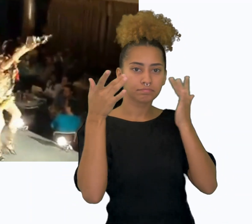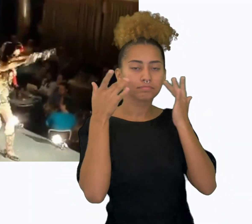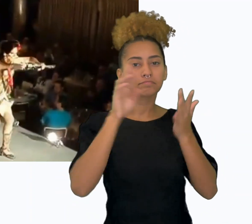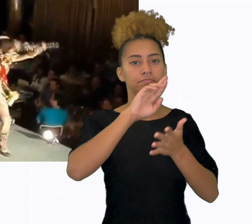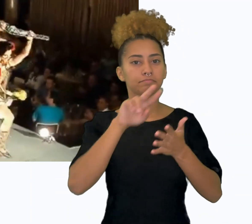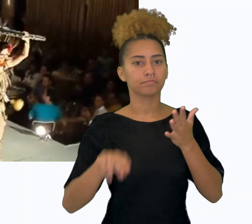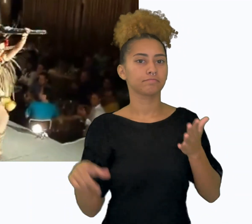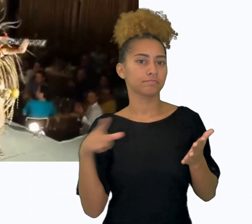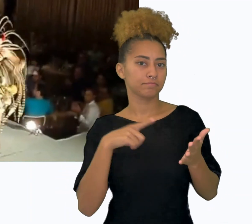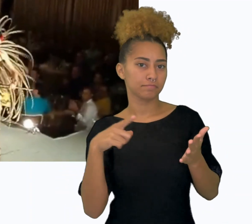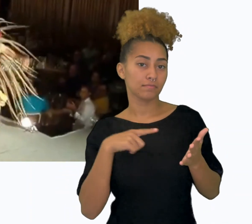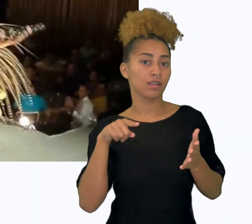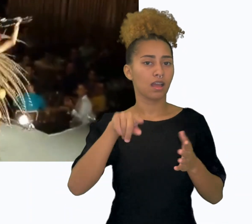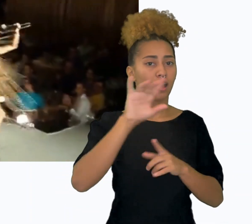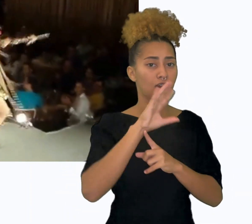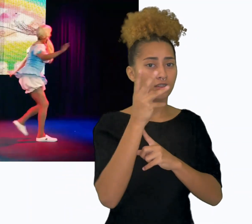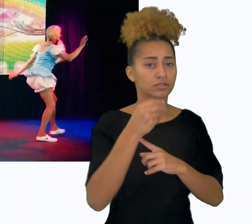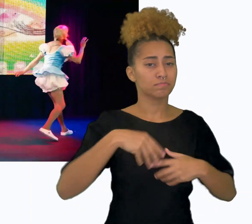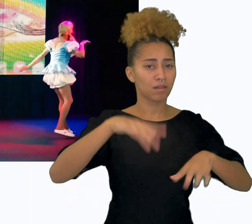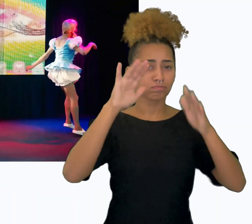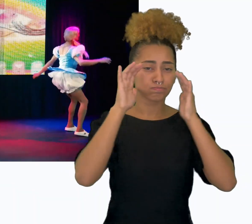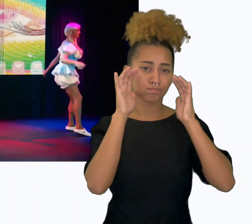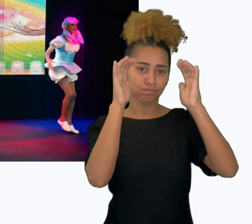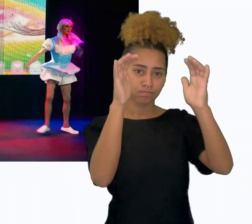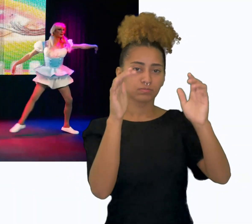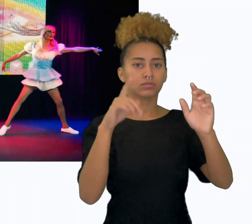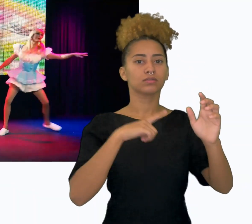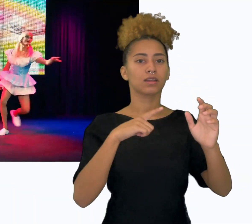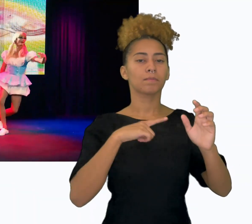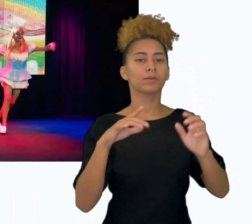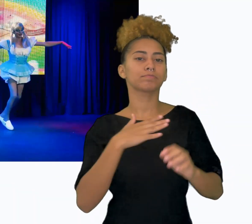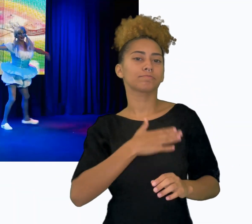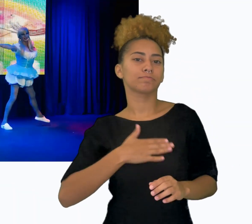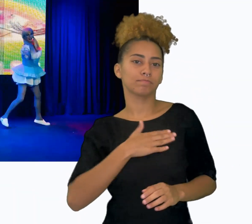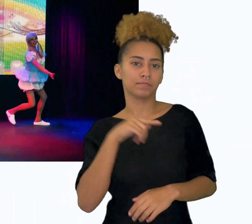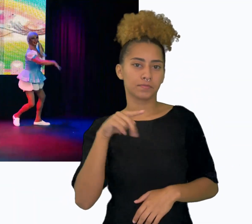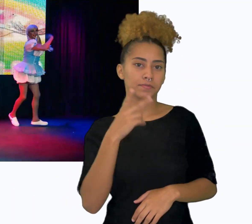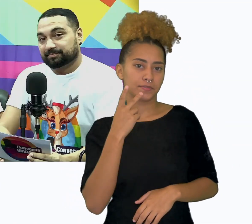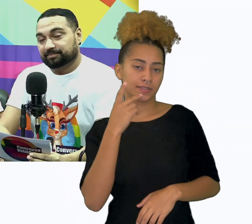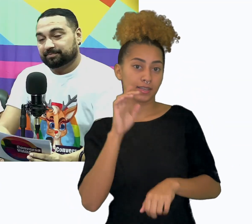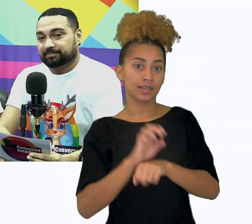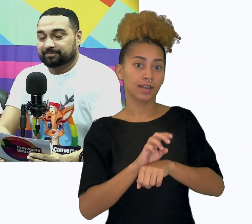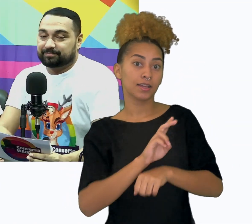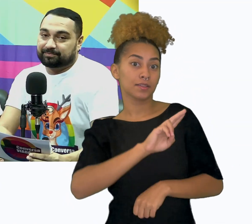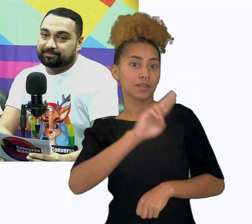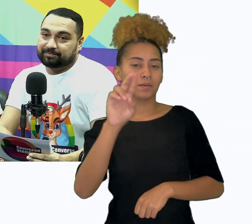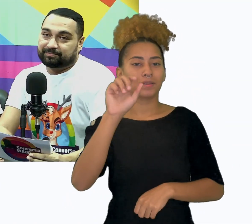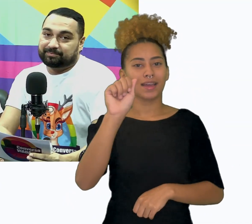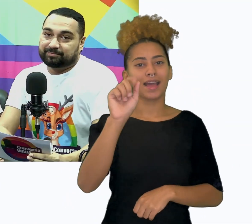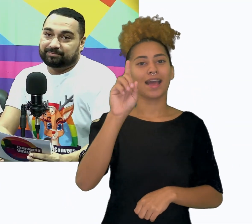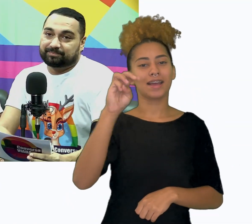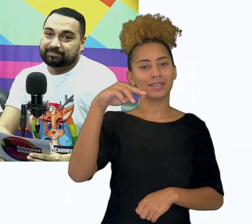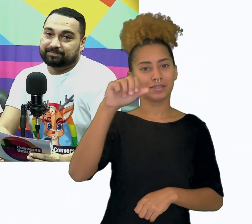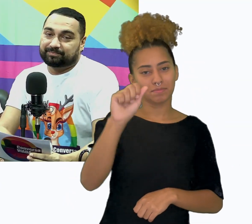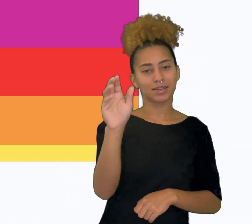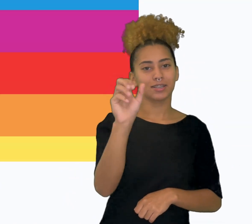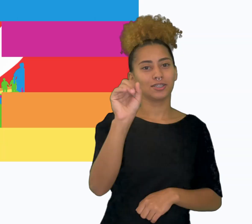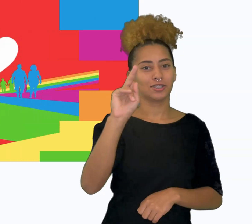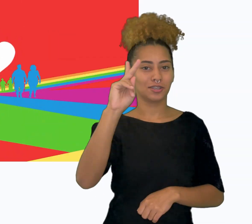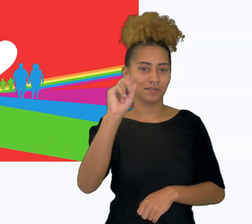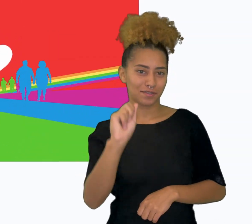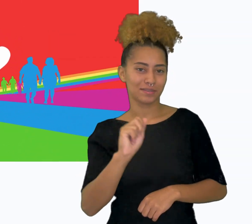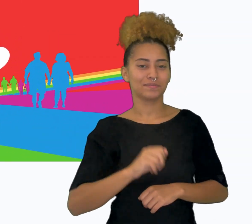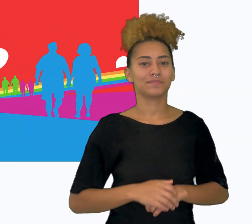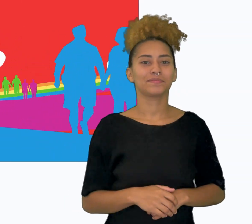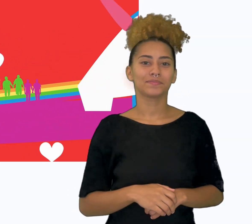entre outros. É uma das artistas mais respeitadas e queridas do estado. O nome dela é Adma Shiva.